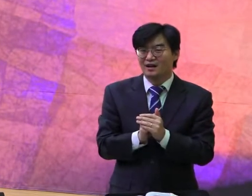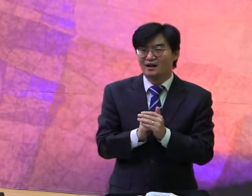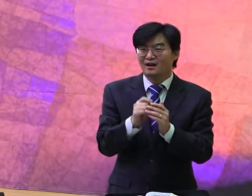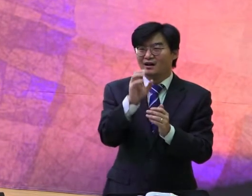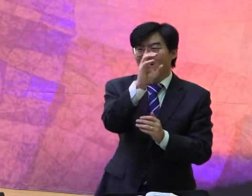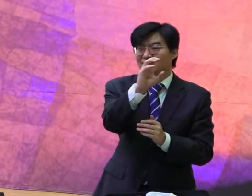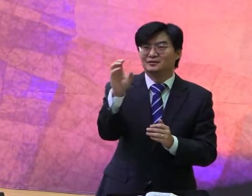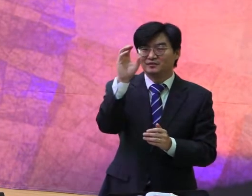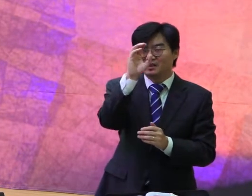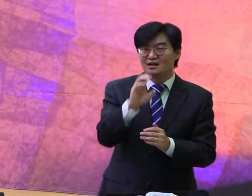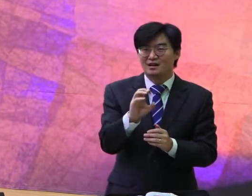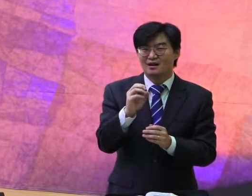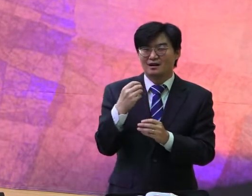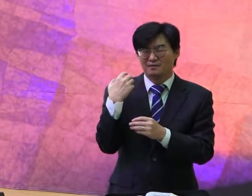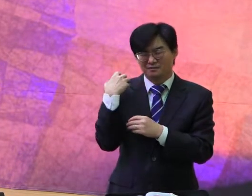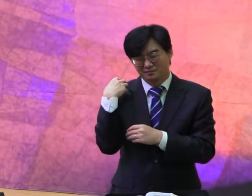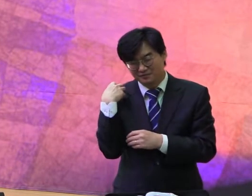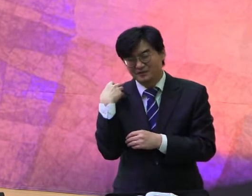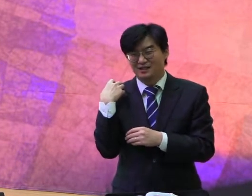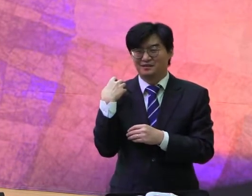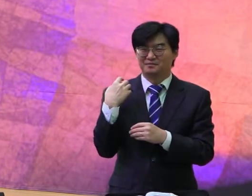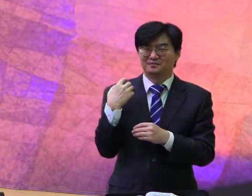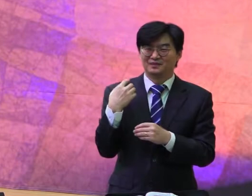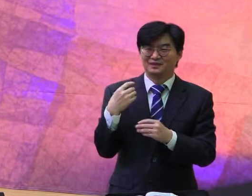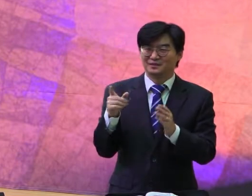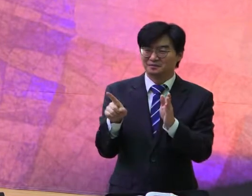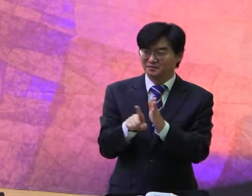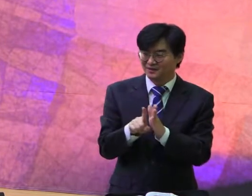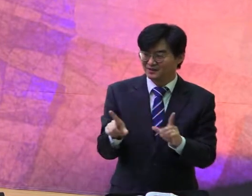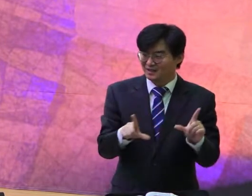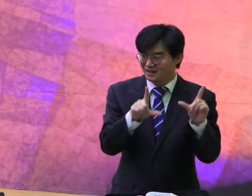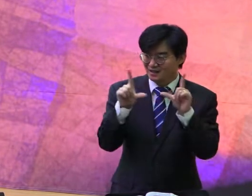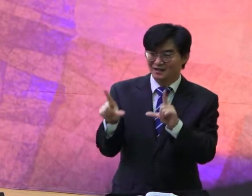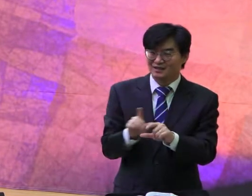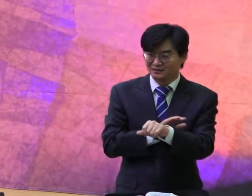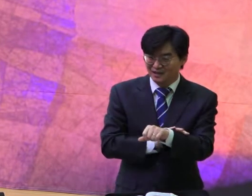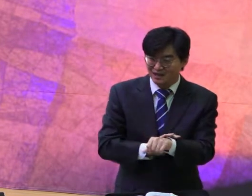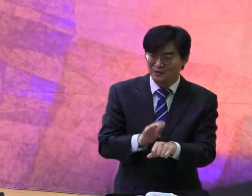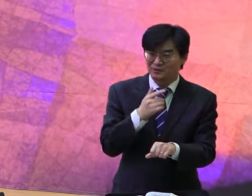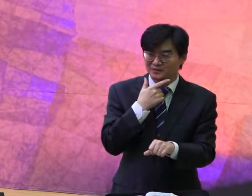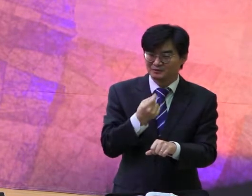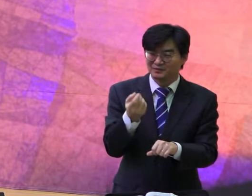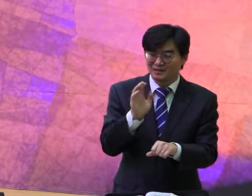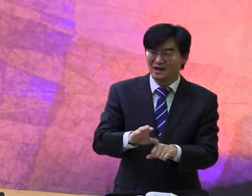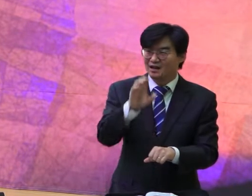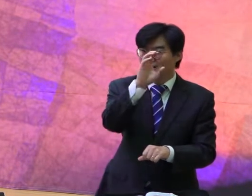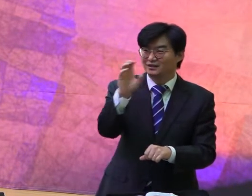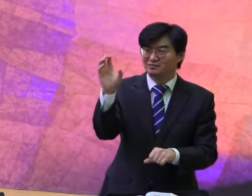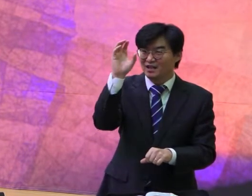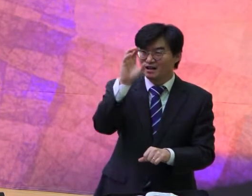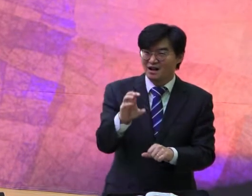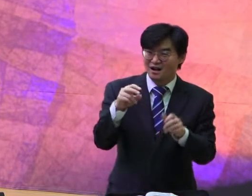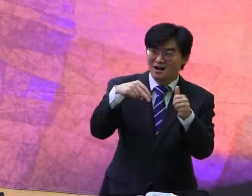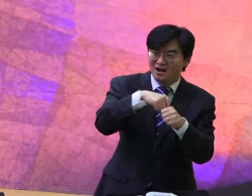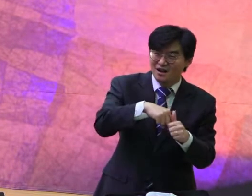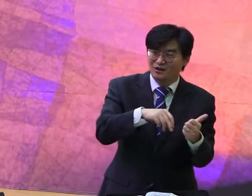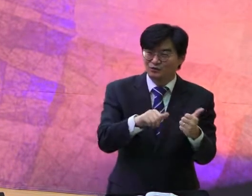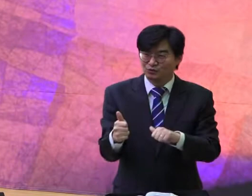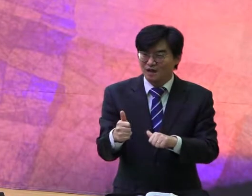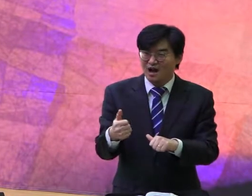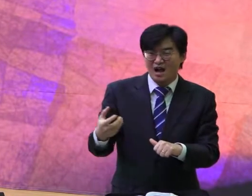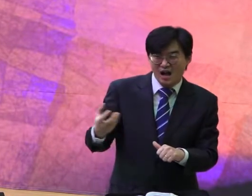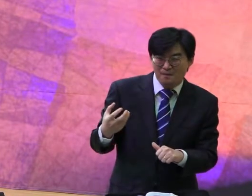부담스럽습니다. 신앙생활 제대로 한다는 것도 어떤 경우는 그걸 부담스러워하기도 합니다. 그래서 참 전도가 어렵기도